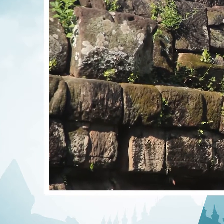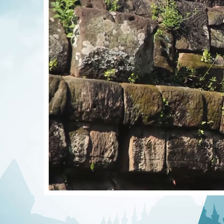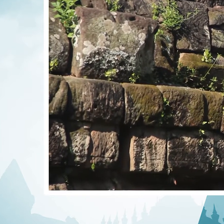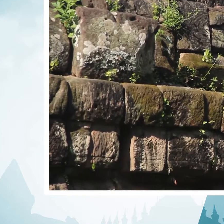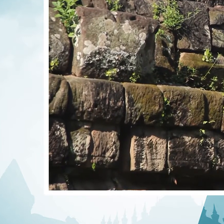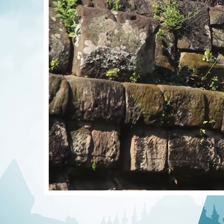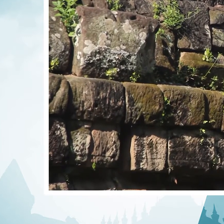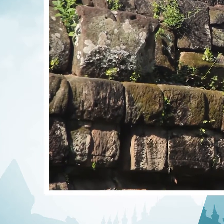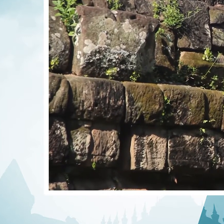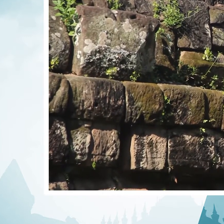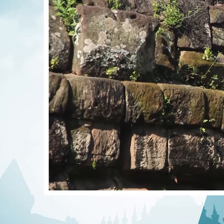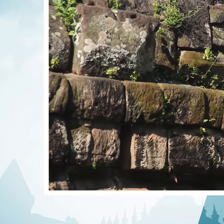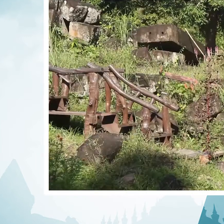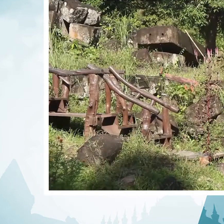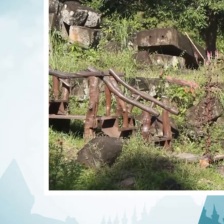ติด